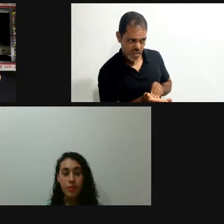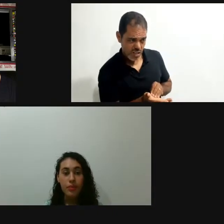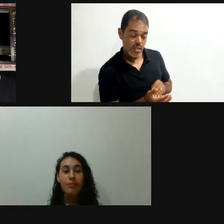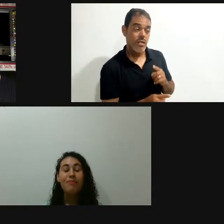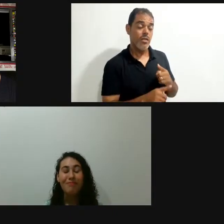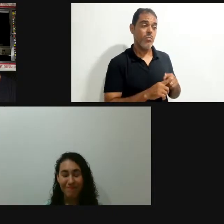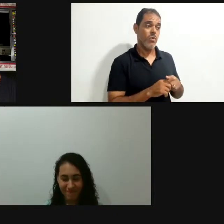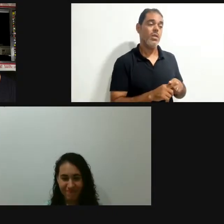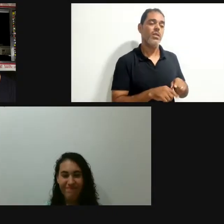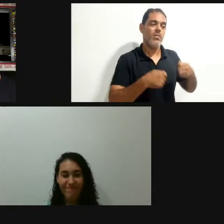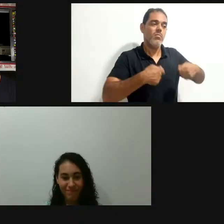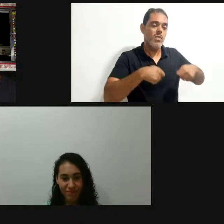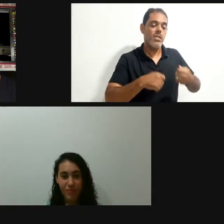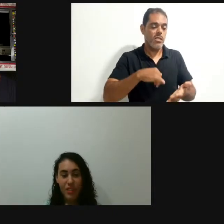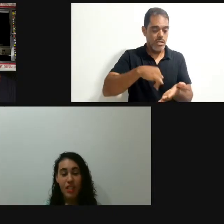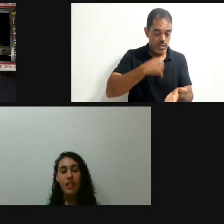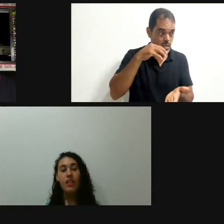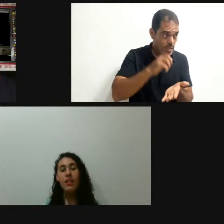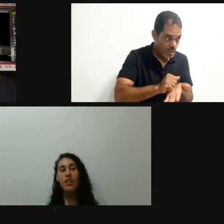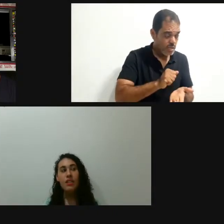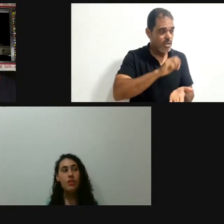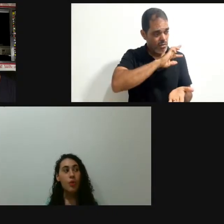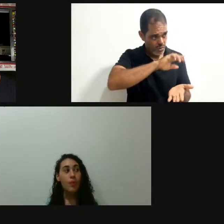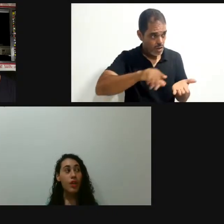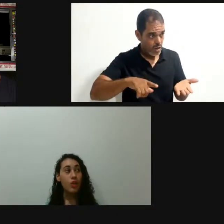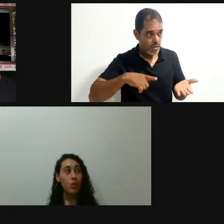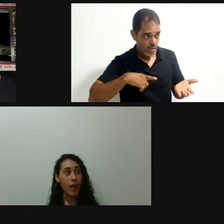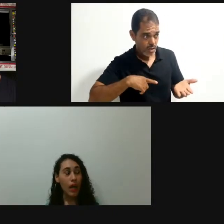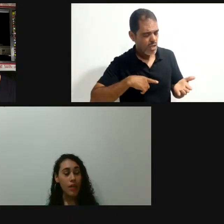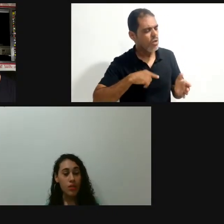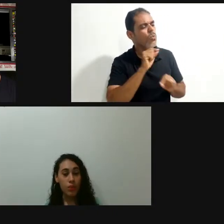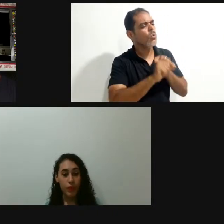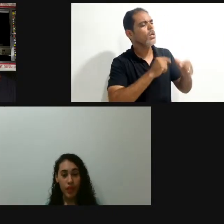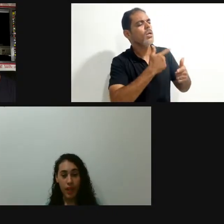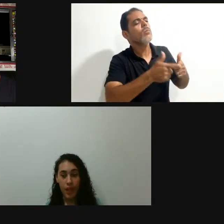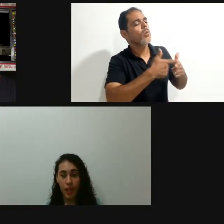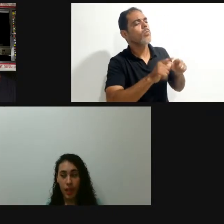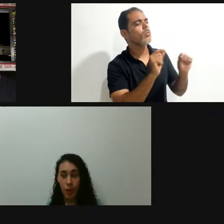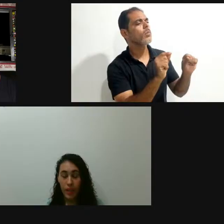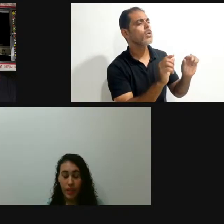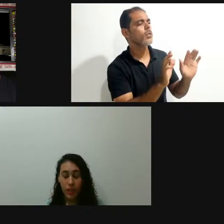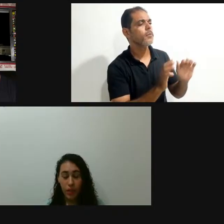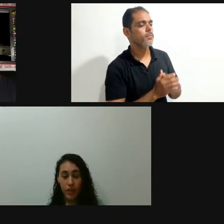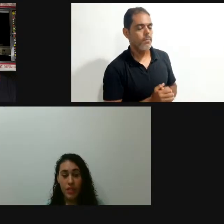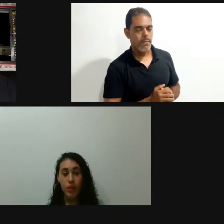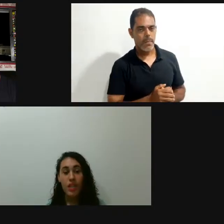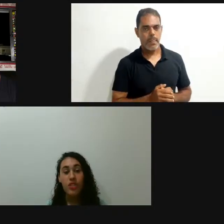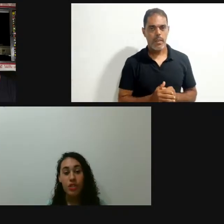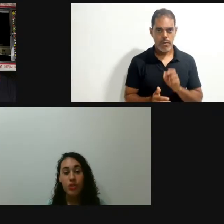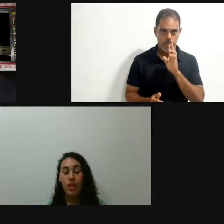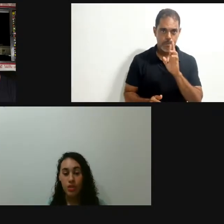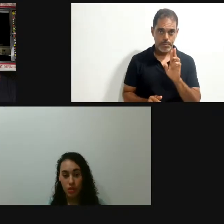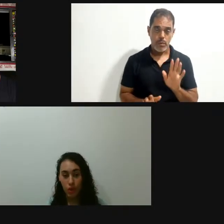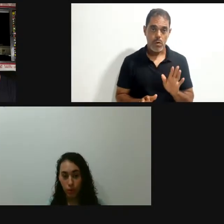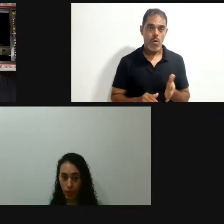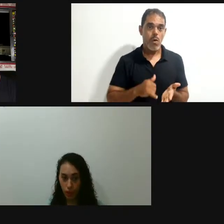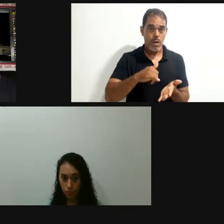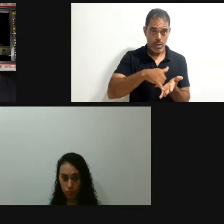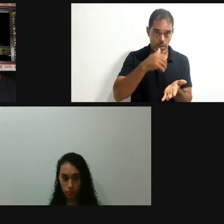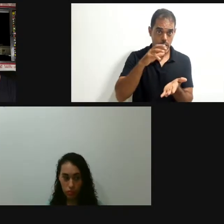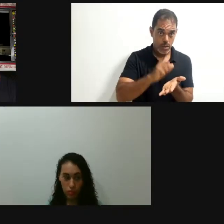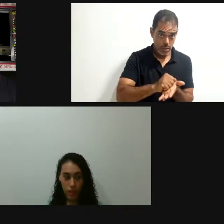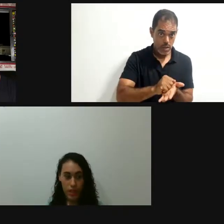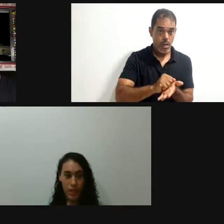fazer registro, pago, eu não sei como funciona. Isso. No caso, eu ainda tenho que fazer o registro